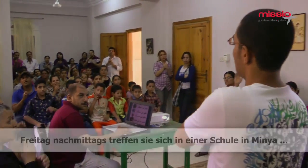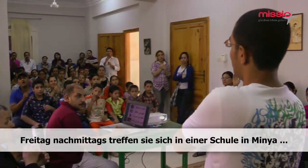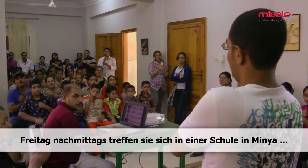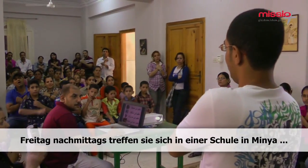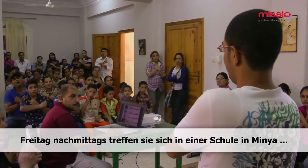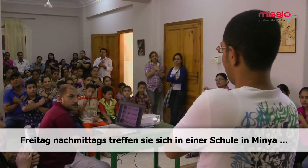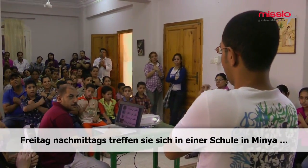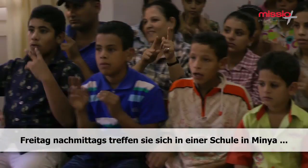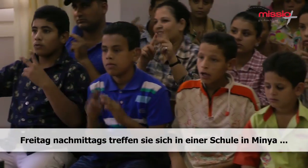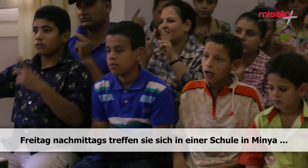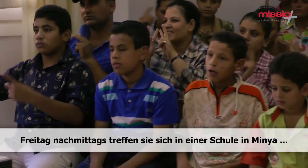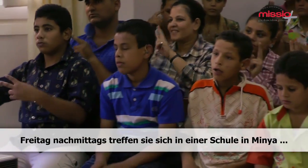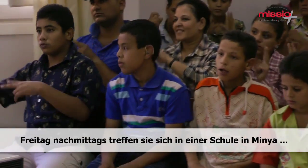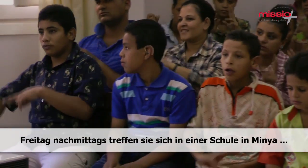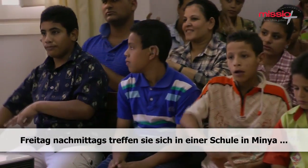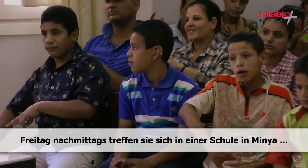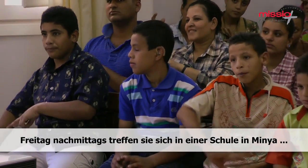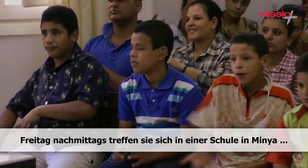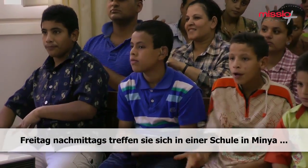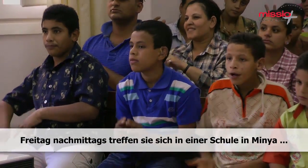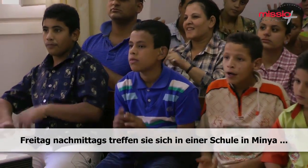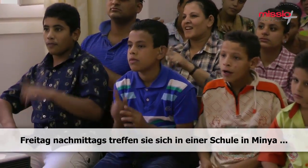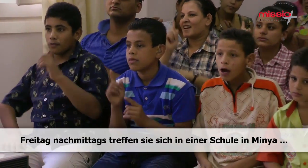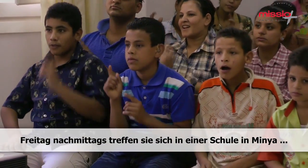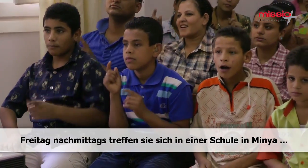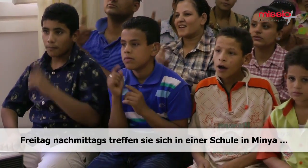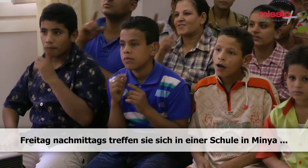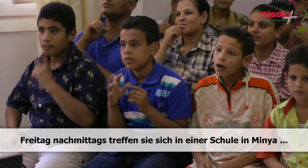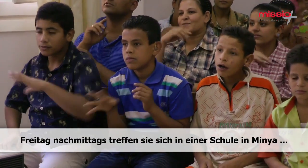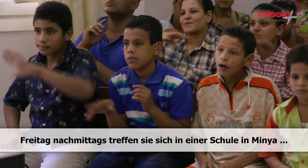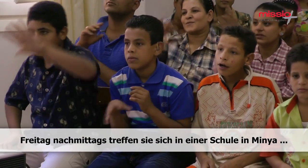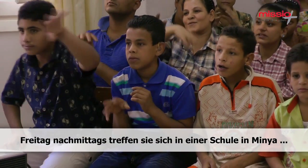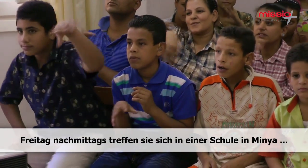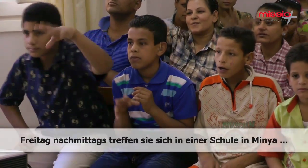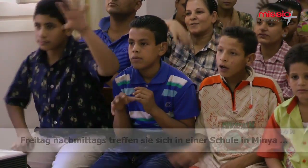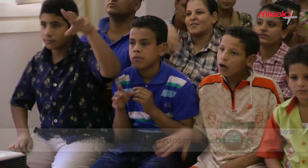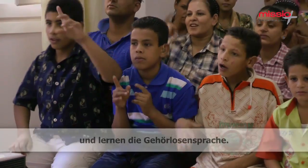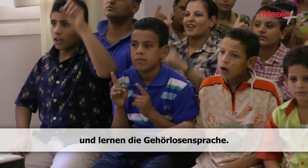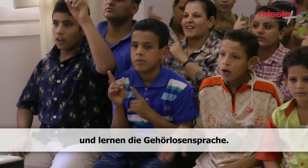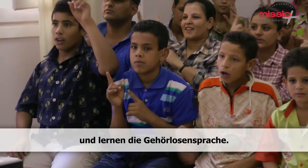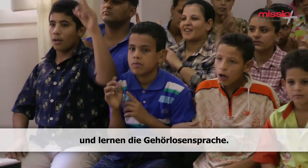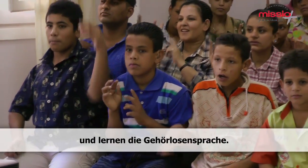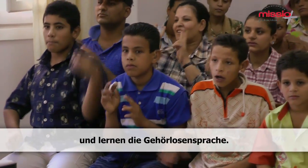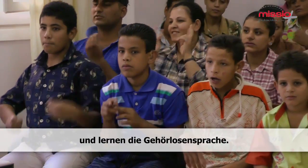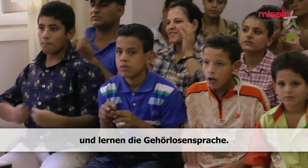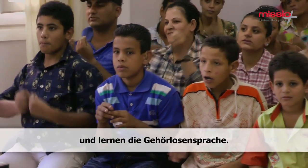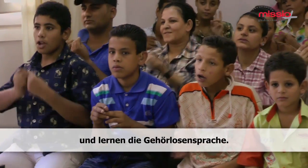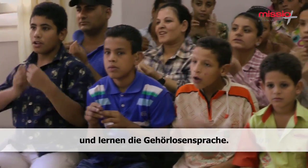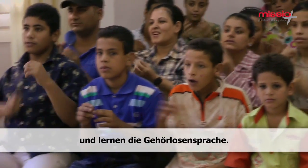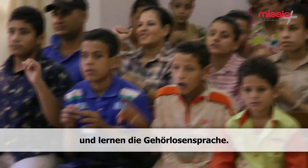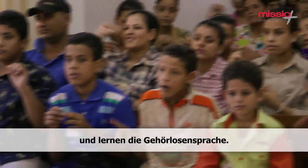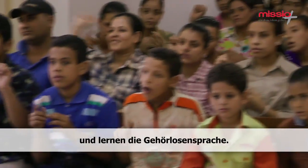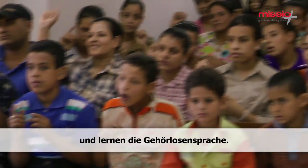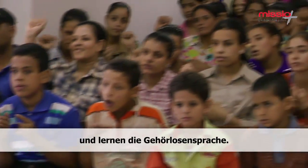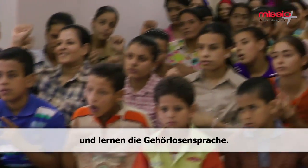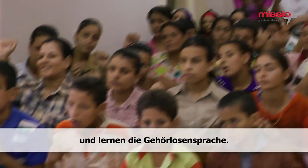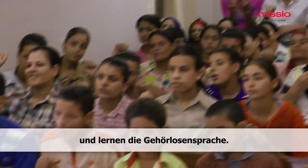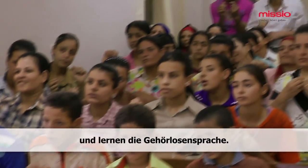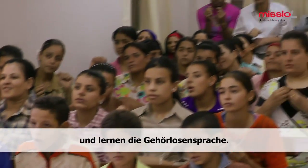gestartet. Jeden Freitagnachmittag treffen sie sich in einer Schule in Minya und lernen die Gehörlosensprache. Zum Programm gehört auch